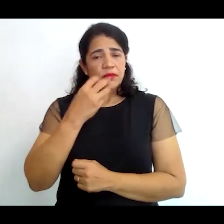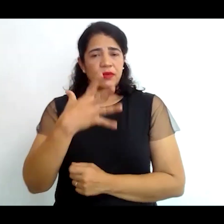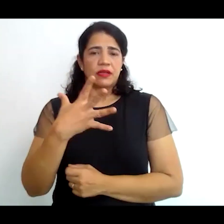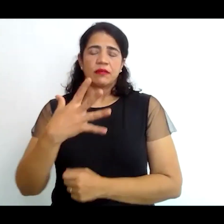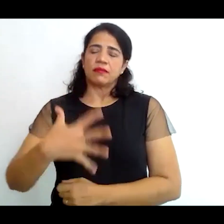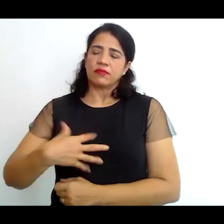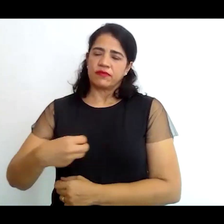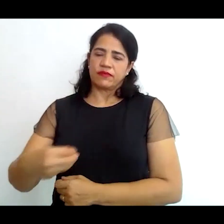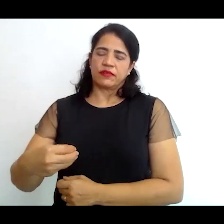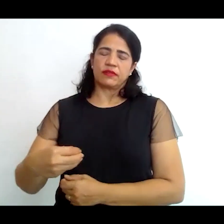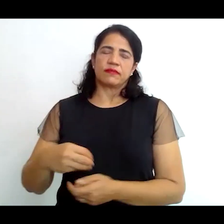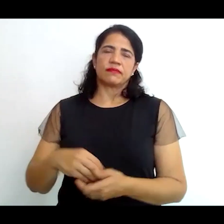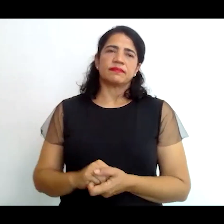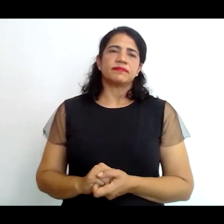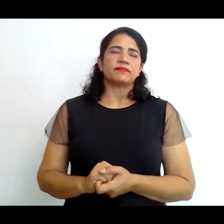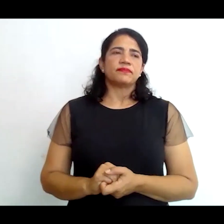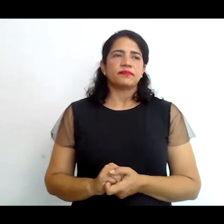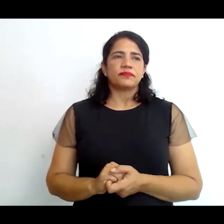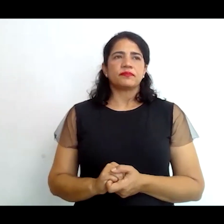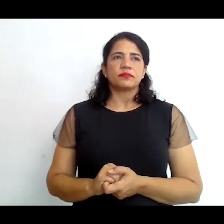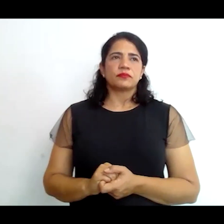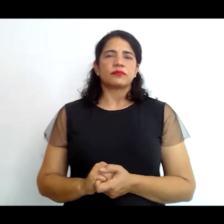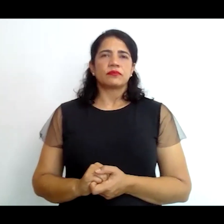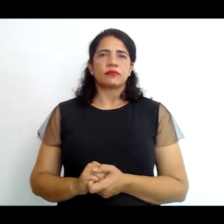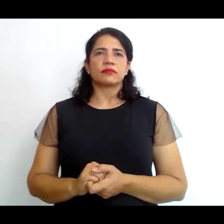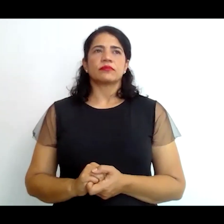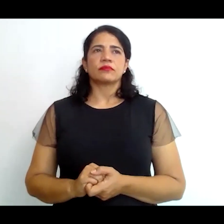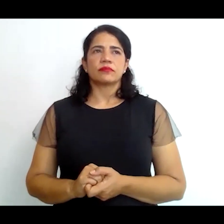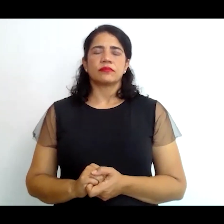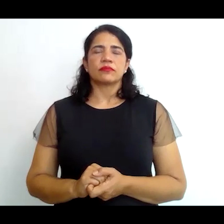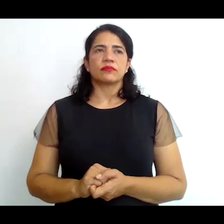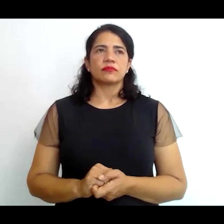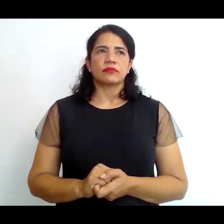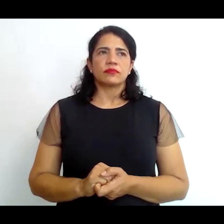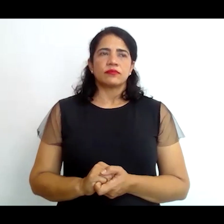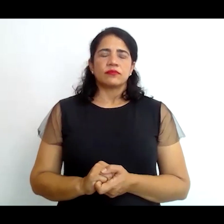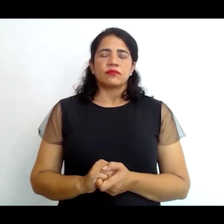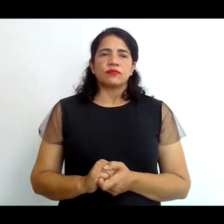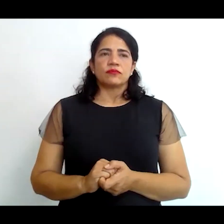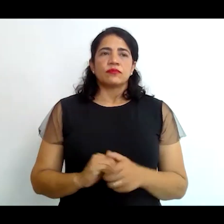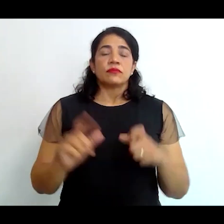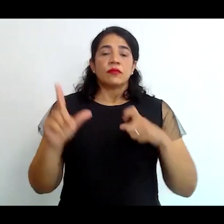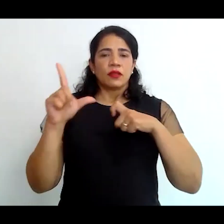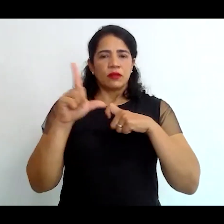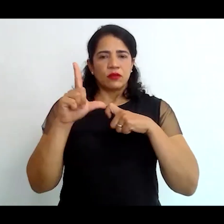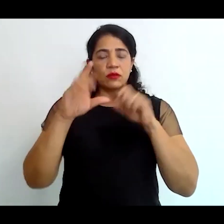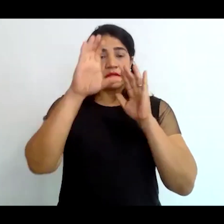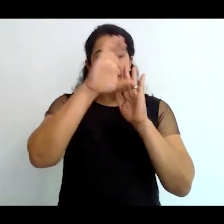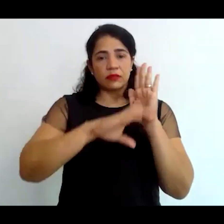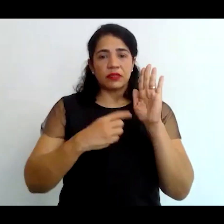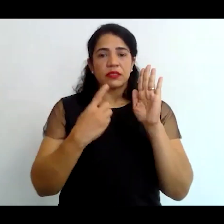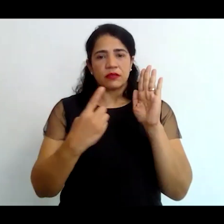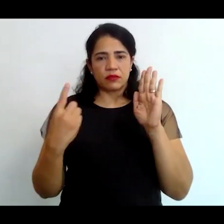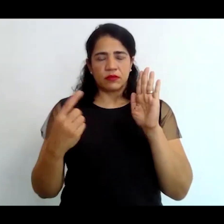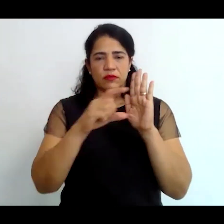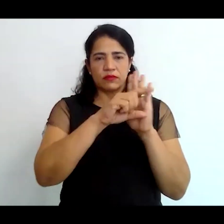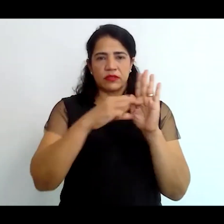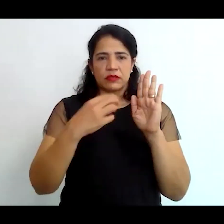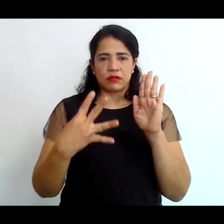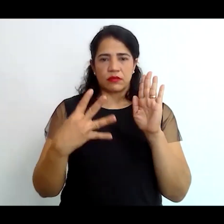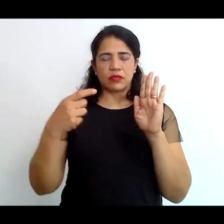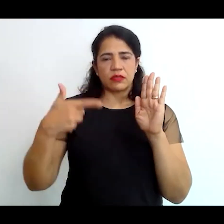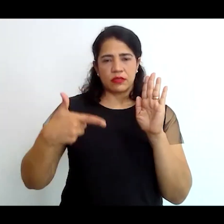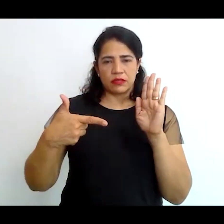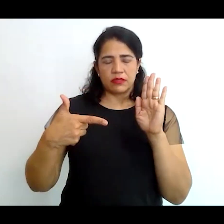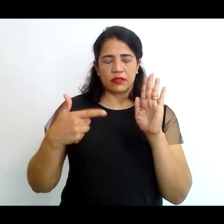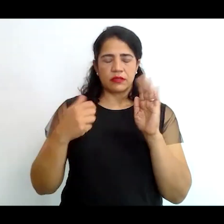É isso, né? Então, Lucas 11:42, eu queria ler rapidamente com vocês, só um trechinho aqui,